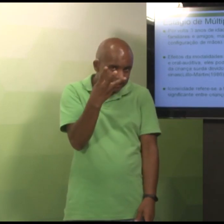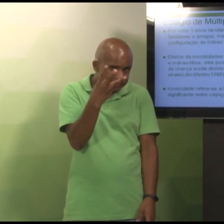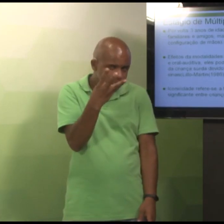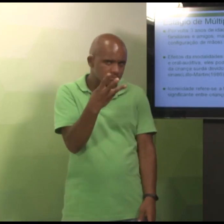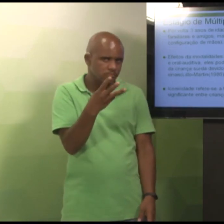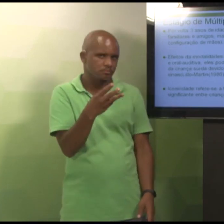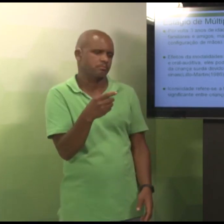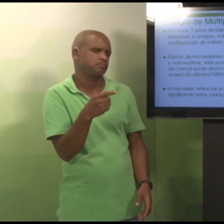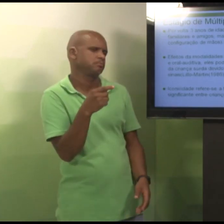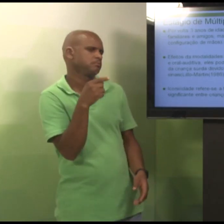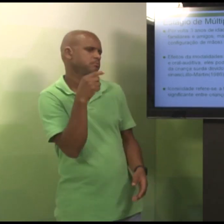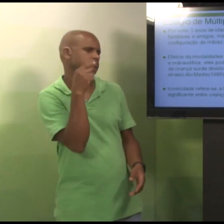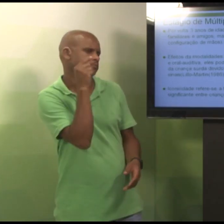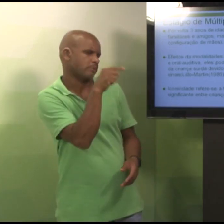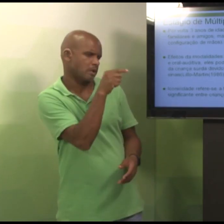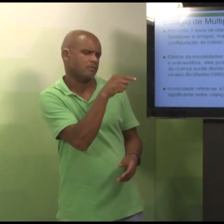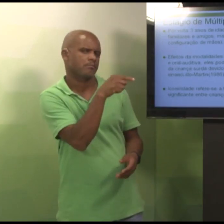já com a idade de 3 anos,